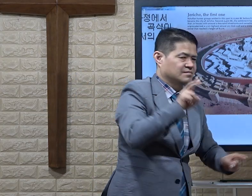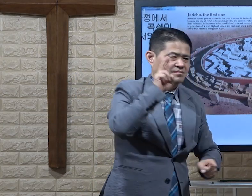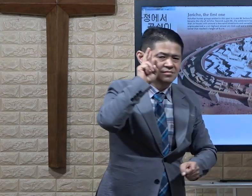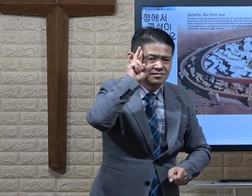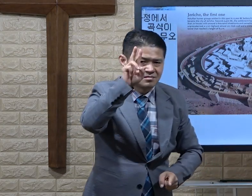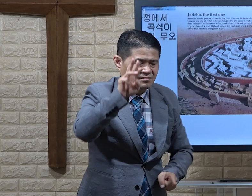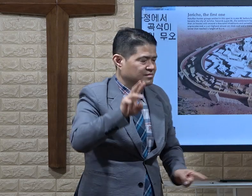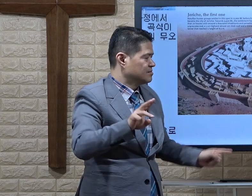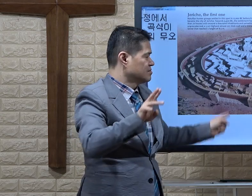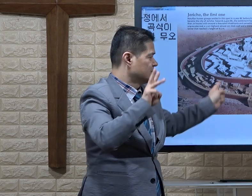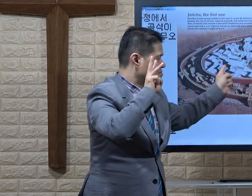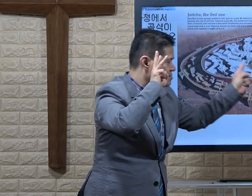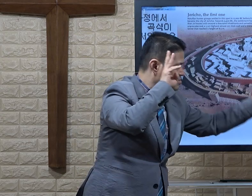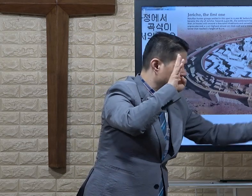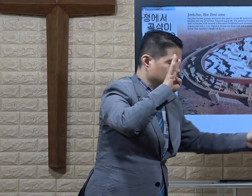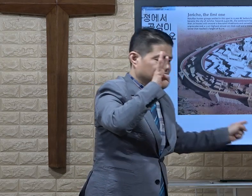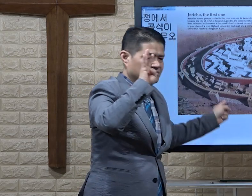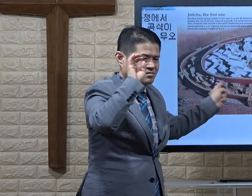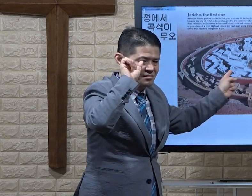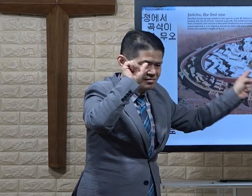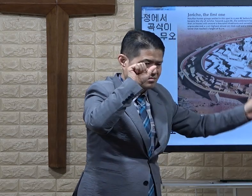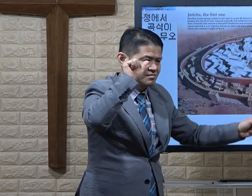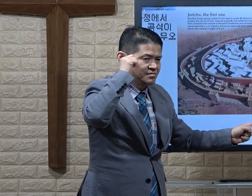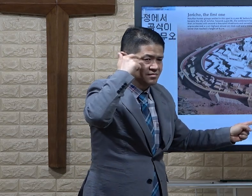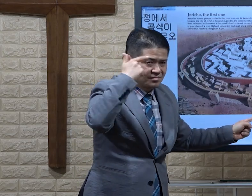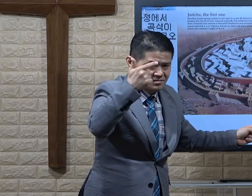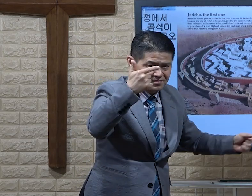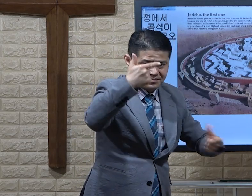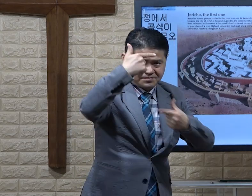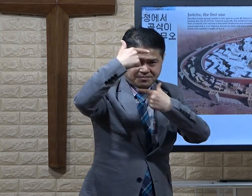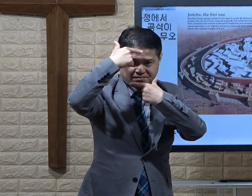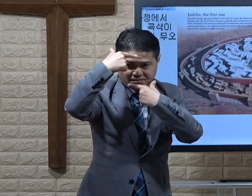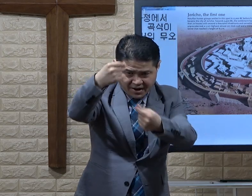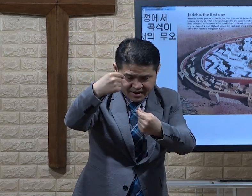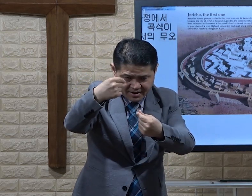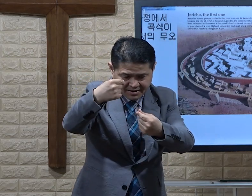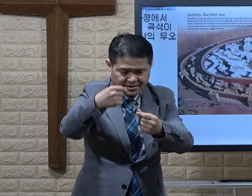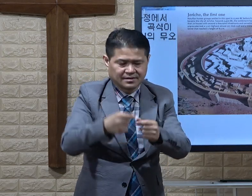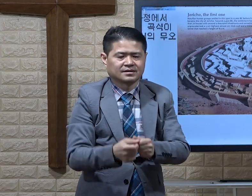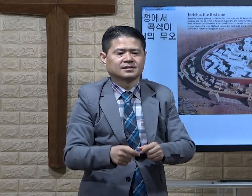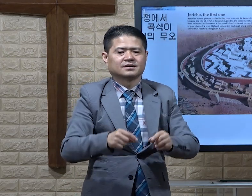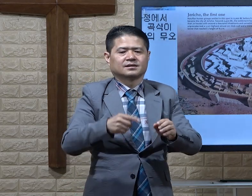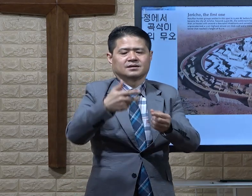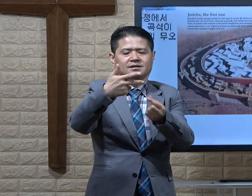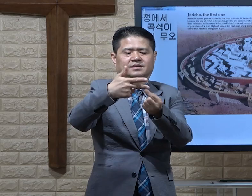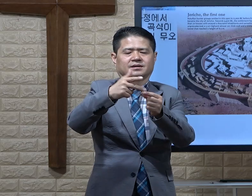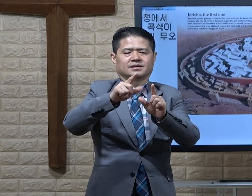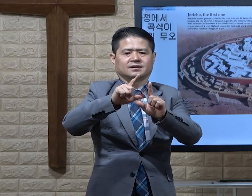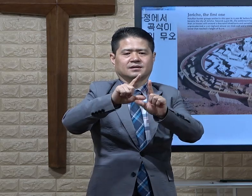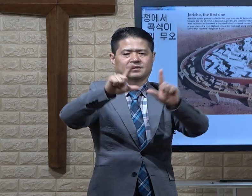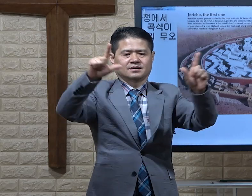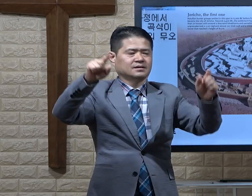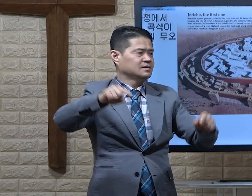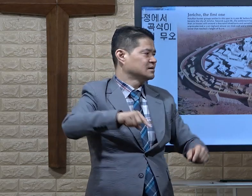하루 이틀, 3일, 4일, 5일 이렇게 계속 6일째 딱 떨어졌을 때 7일째에